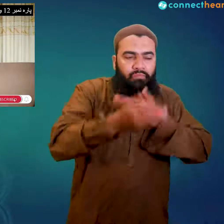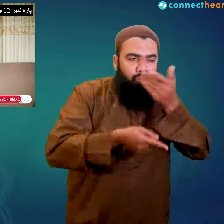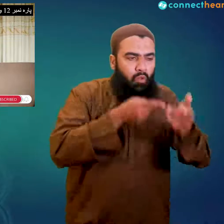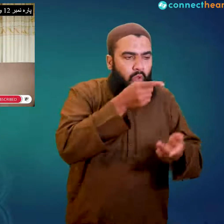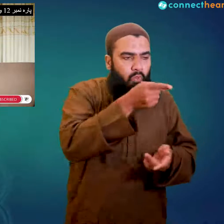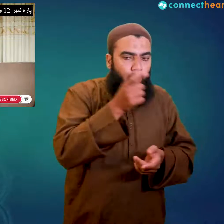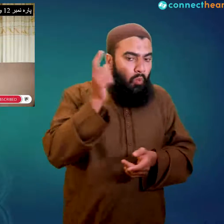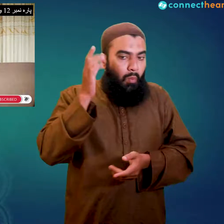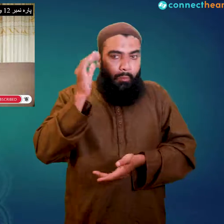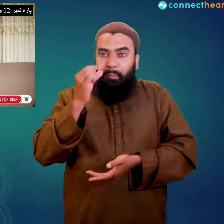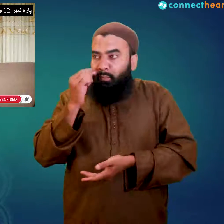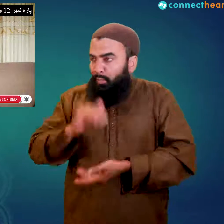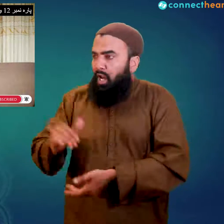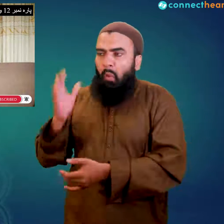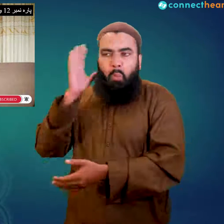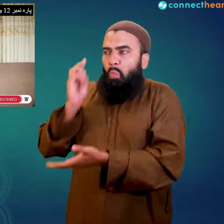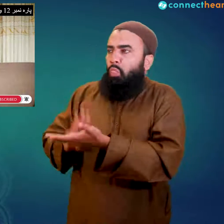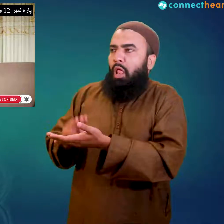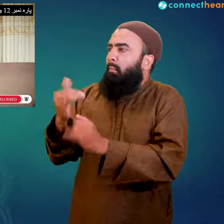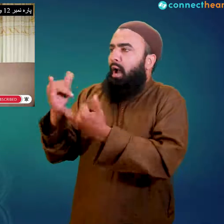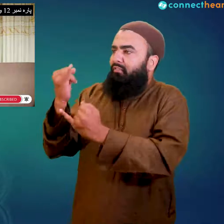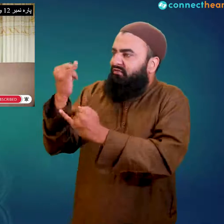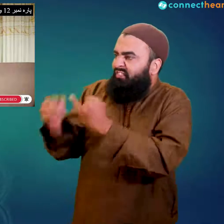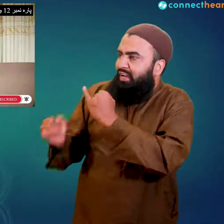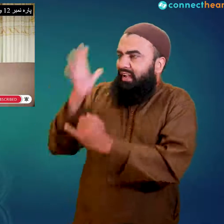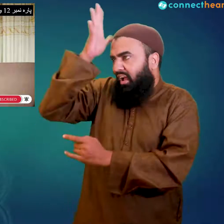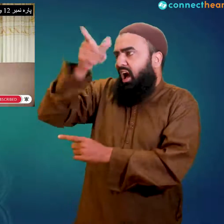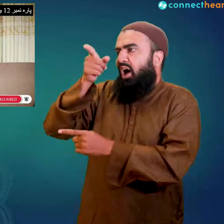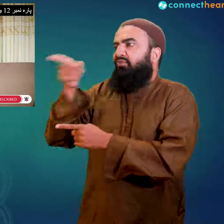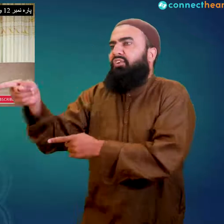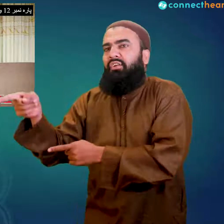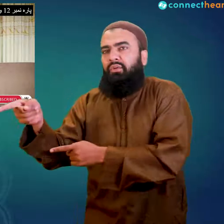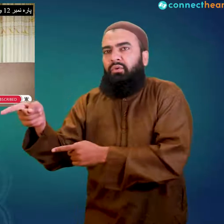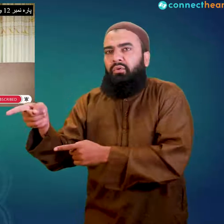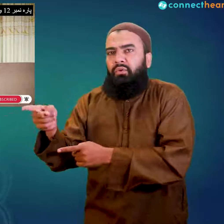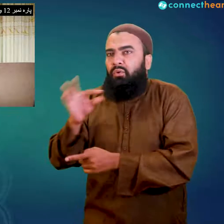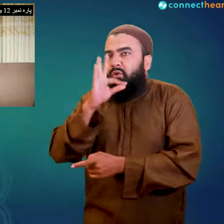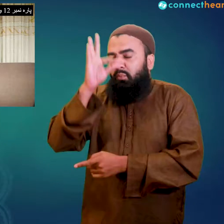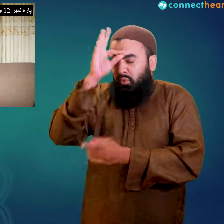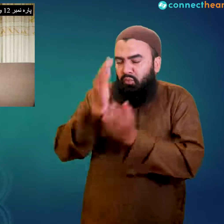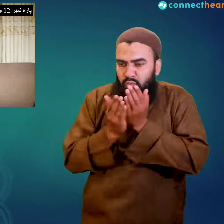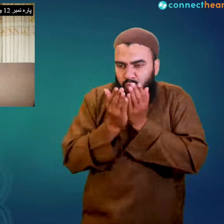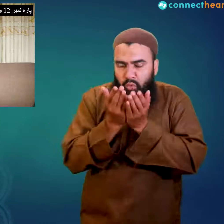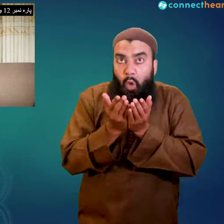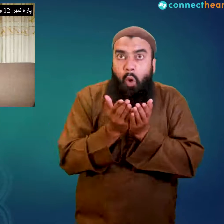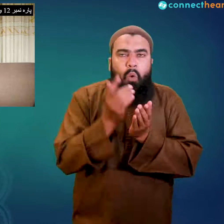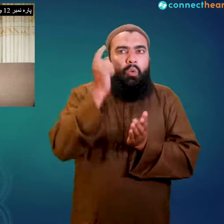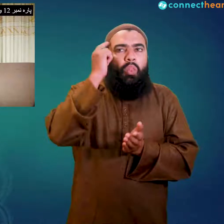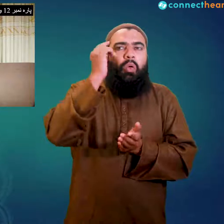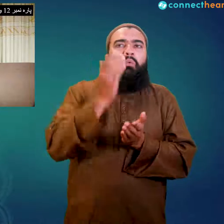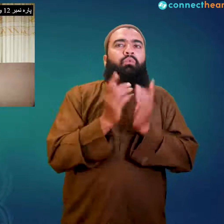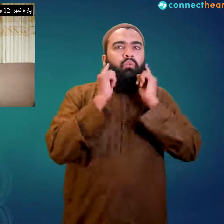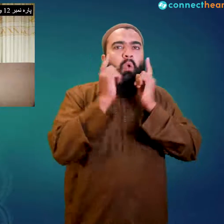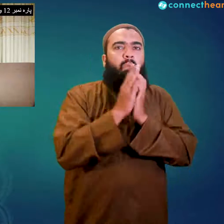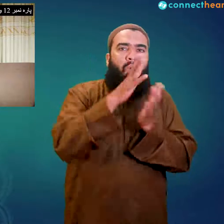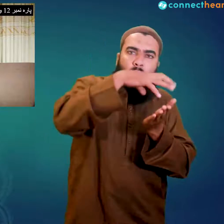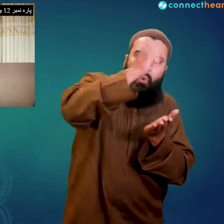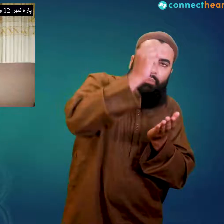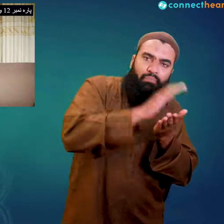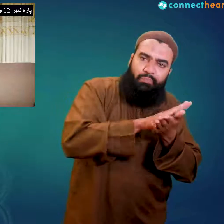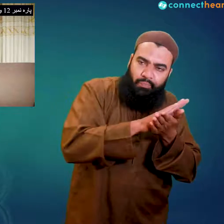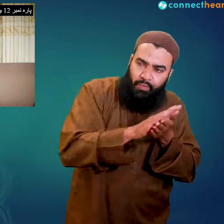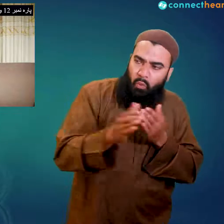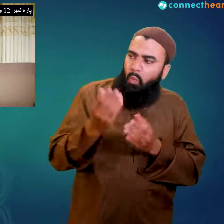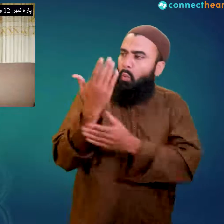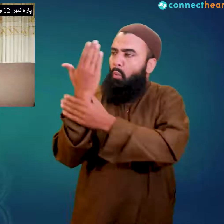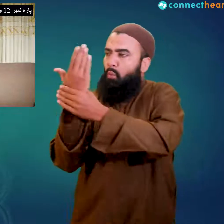نوح انہ لیس من اہلک، اے نوح علیہ الصلاۃ والسلام، وہ آپ کا بیٹا آپ کے اہل میں